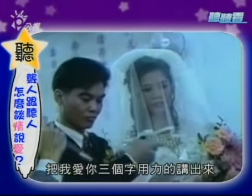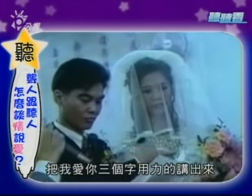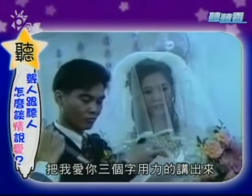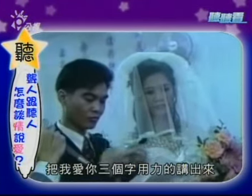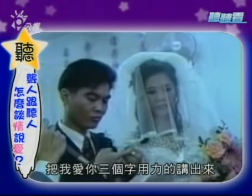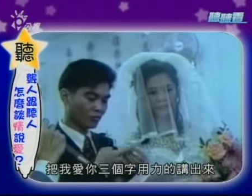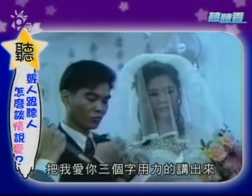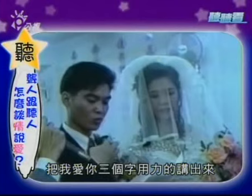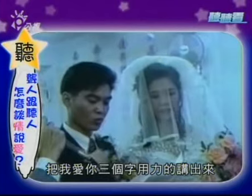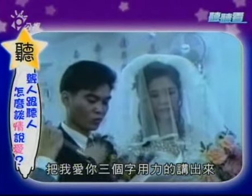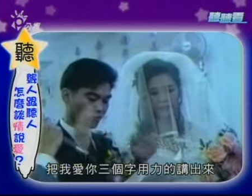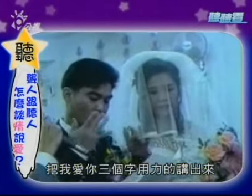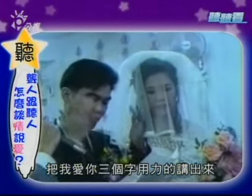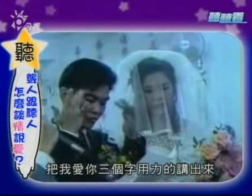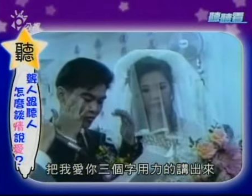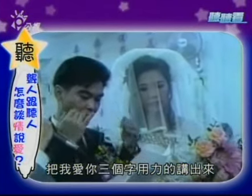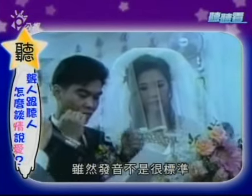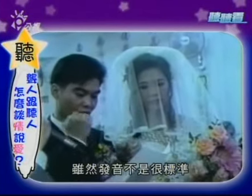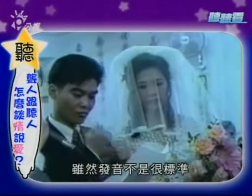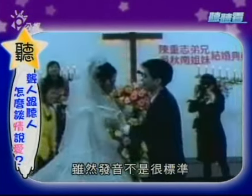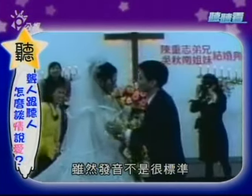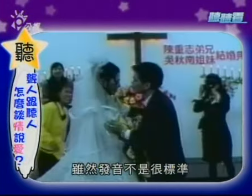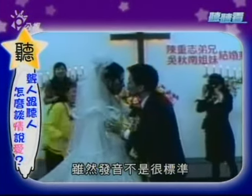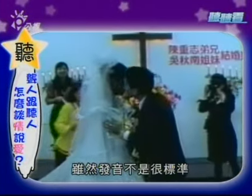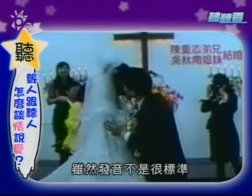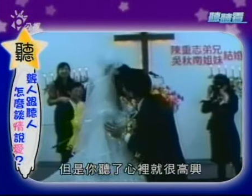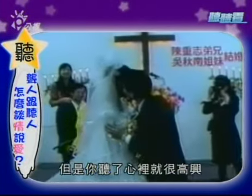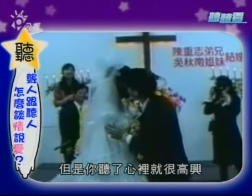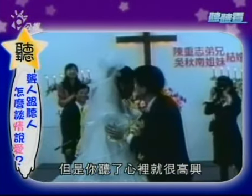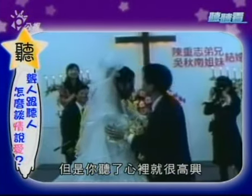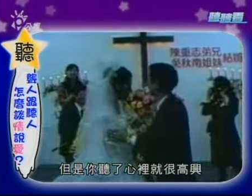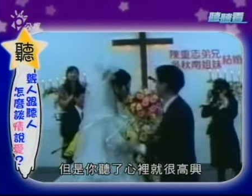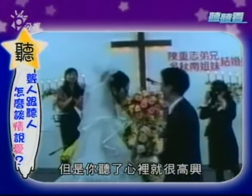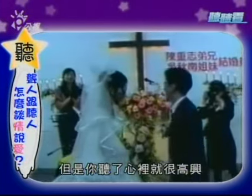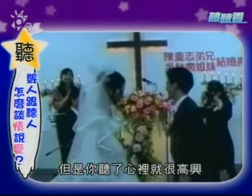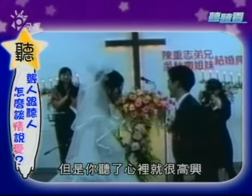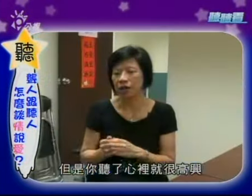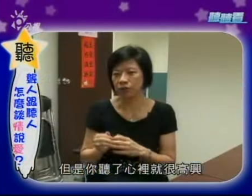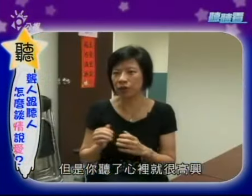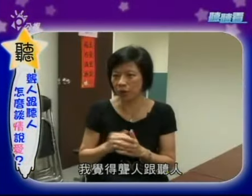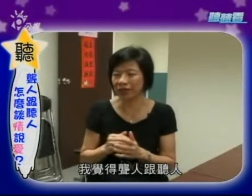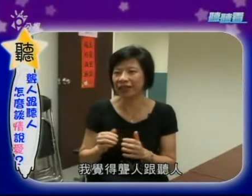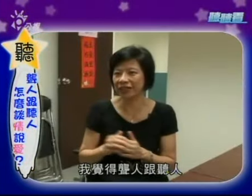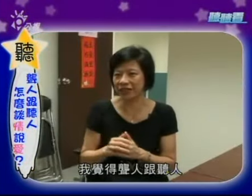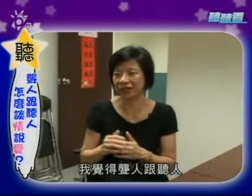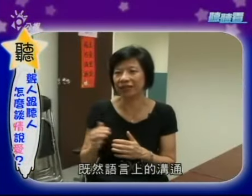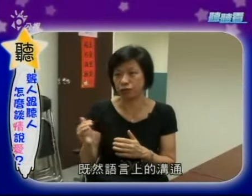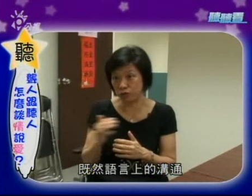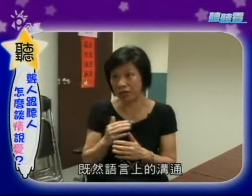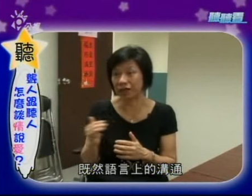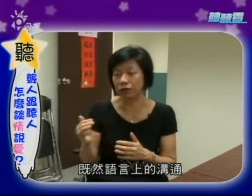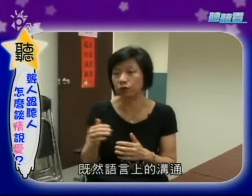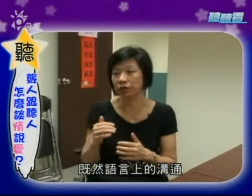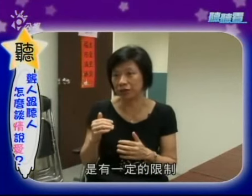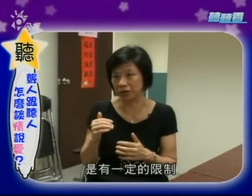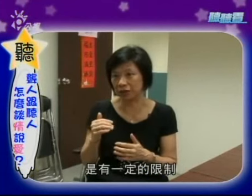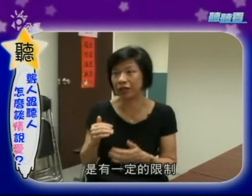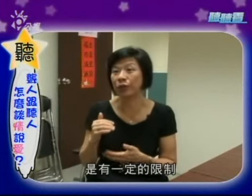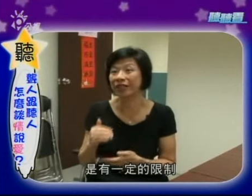用力地讲出来虽然发音不是很标准但是你听的心就很高兴我觉得龙人跟听人既然语言上的沟通是有一定